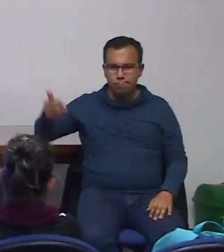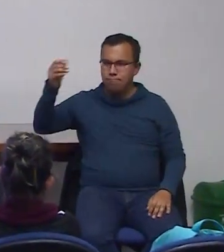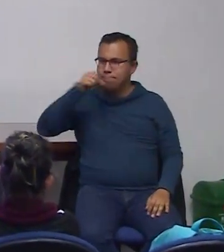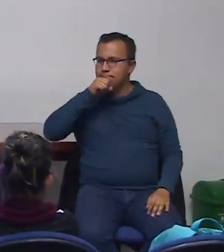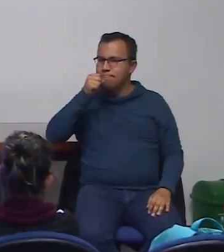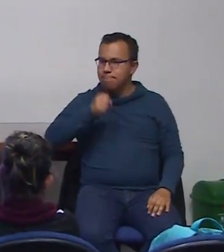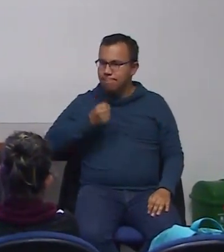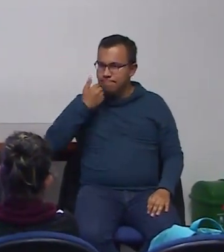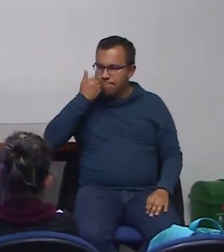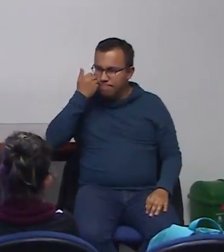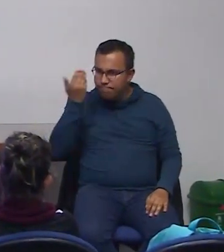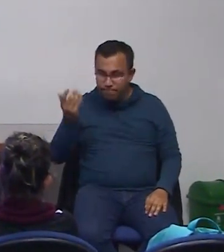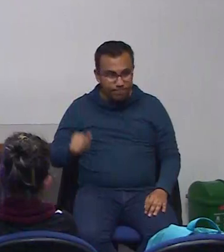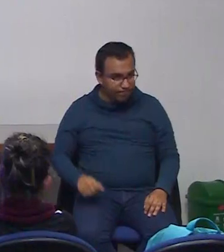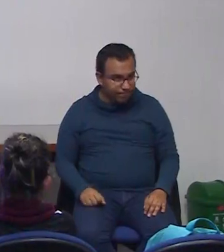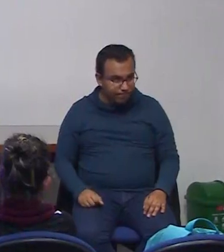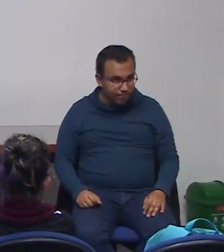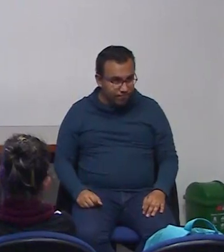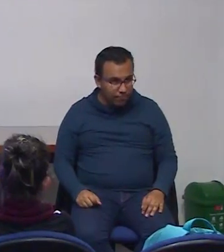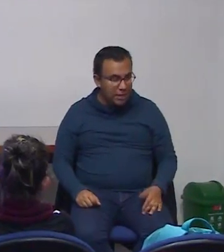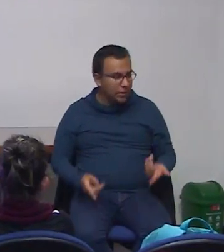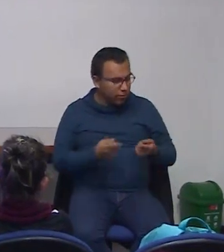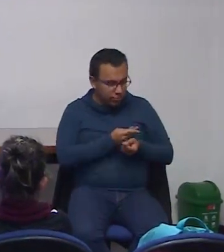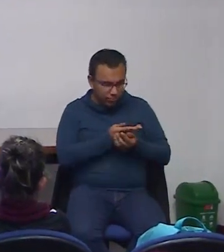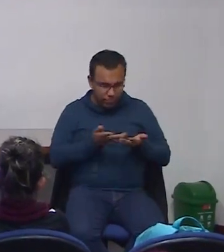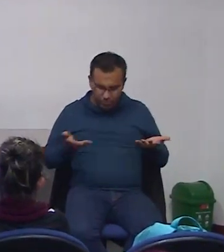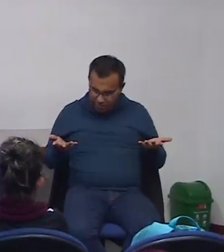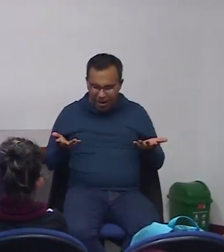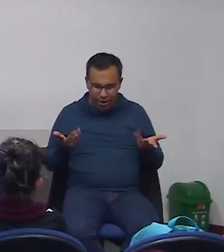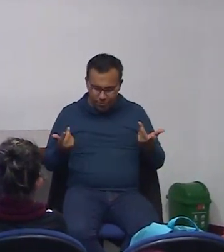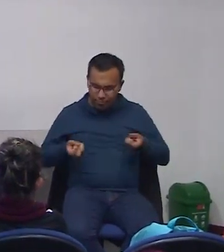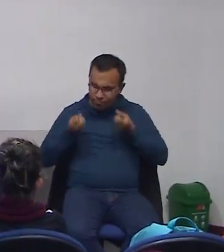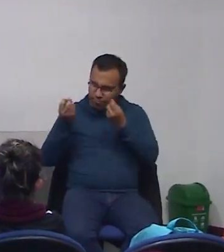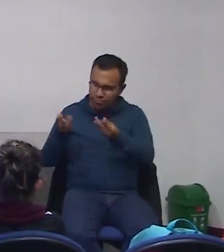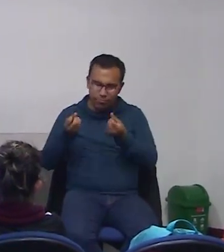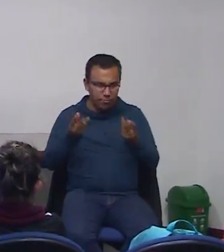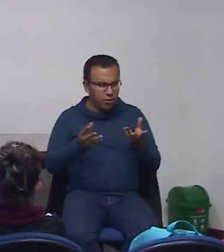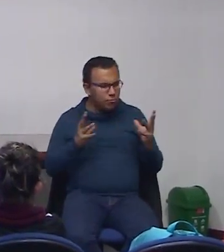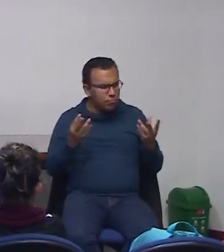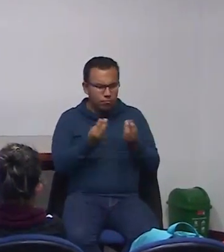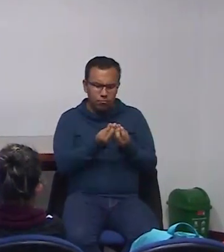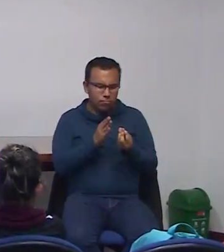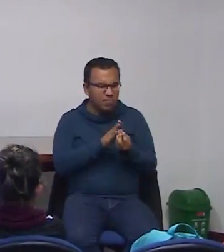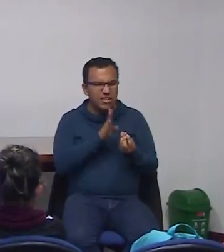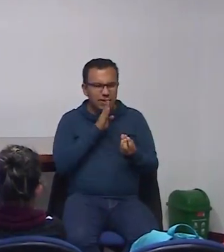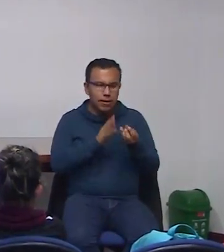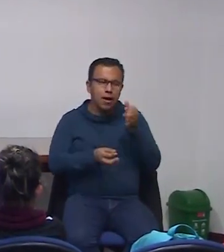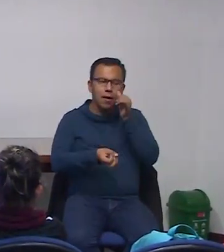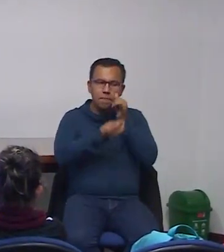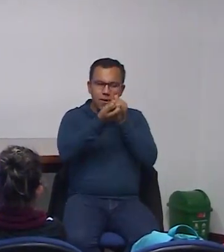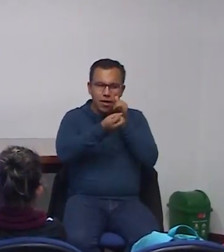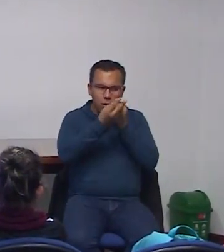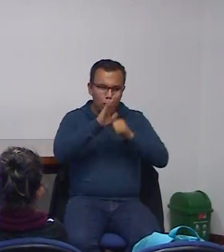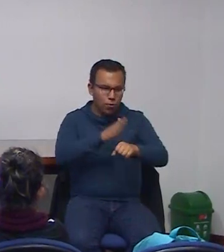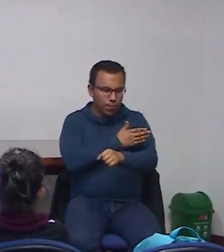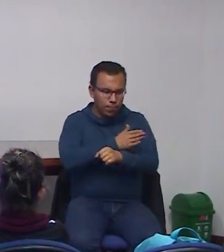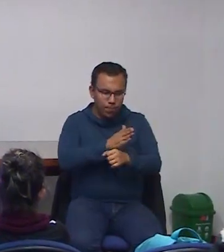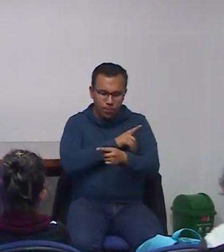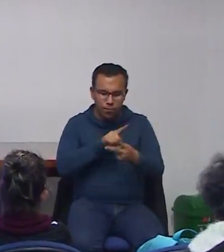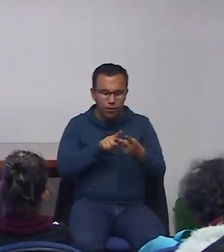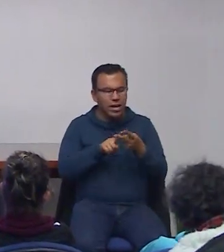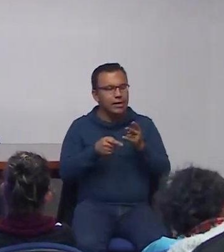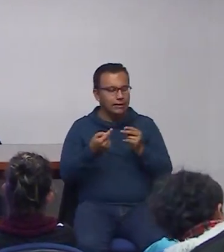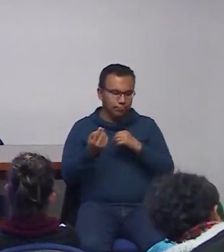mayor sí eh Y utilizamos estas herramientas el equipo de trabajo son eh pedagogos musicales psicólogos